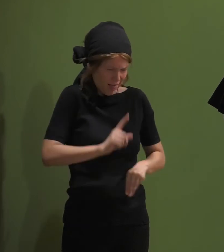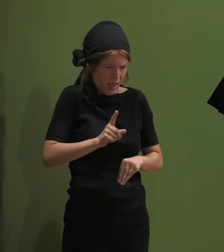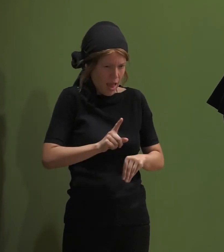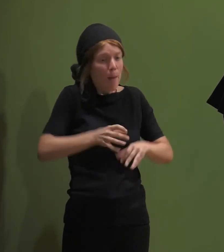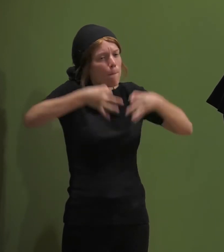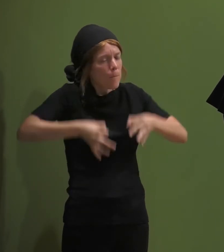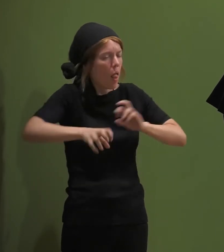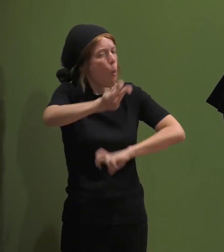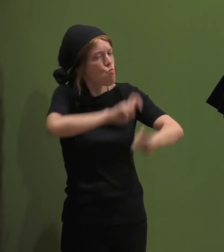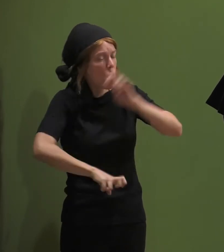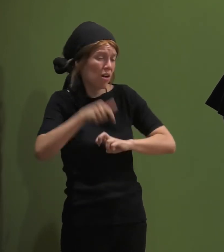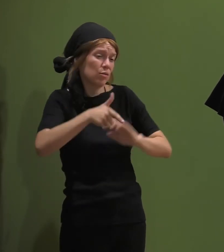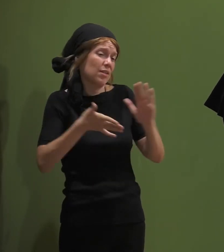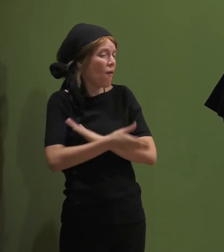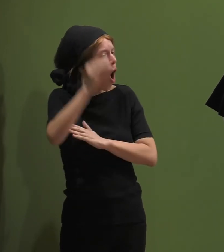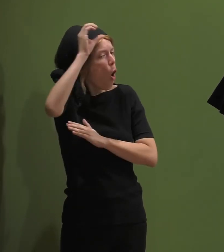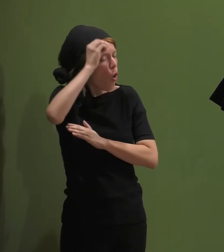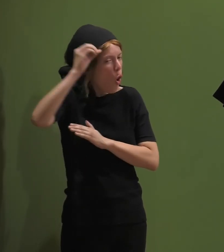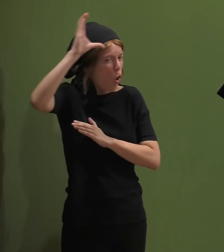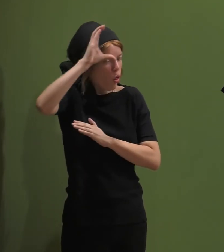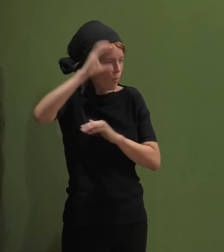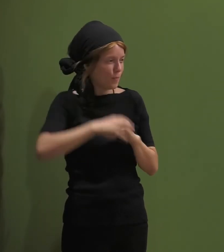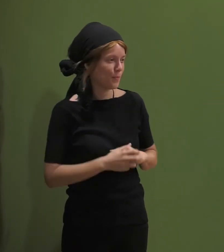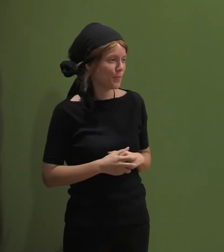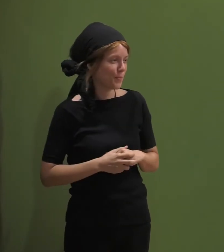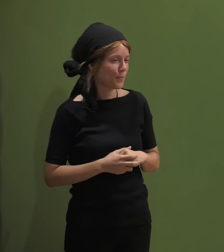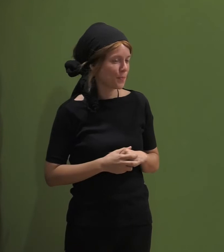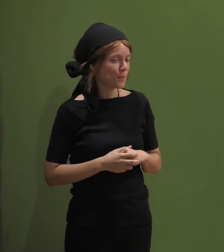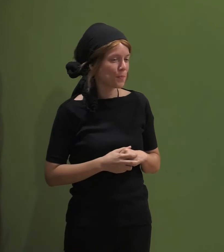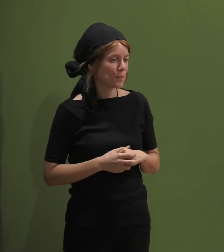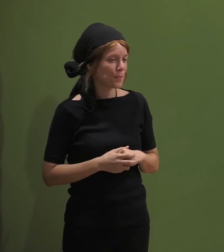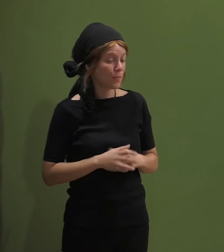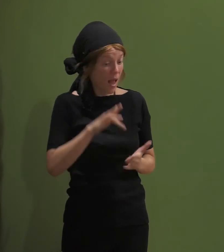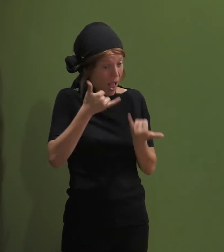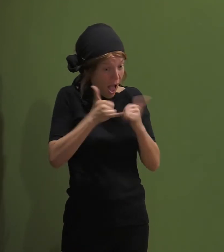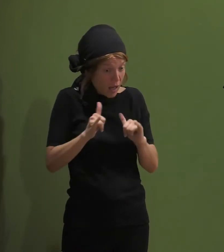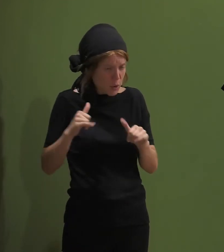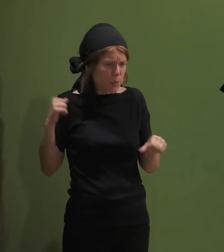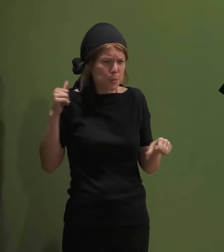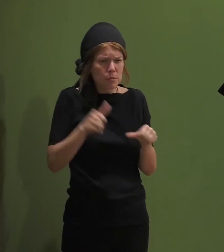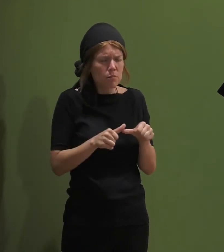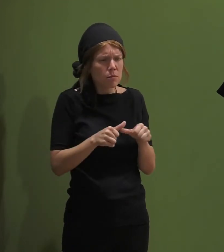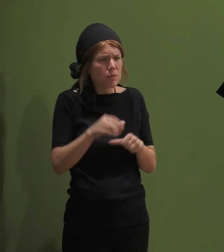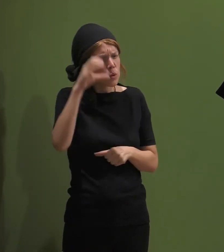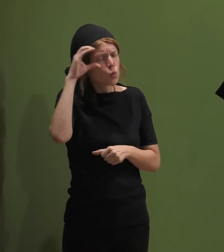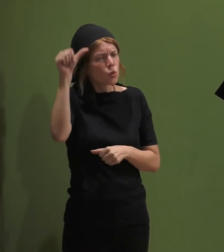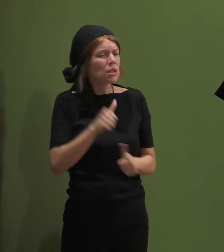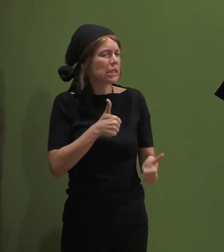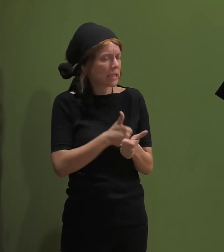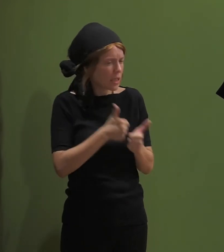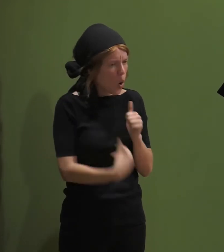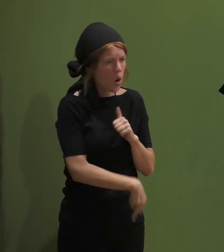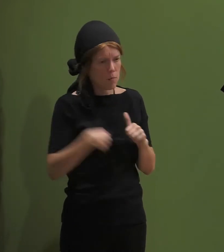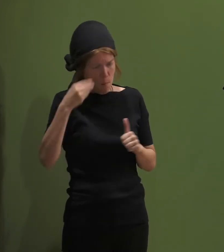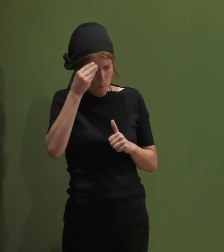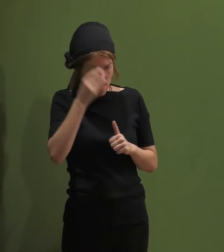es la fuente del conocimiento. A lo largo de este acto, hemos escuchado al señor secretario general presentar